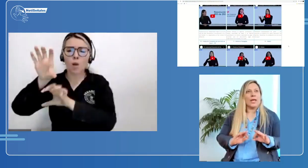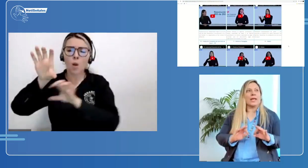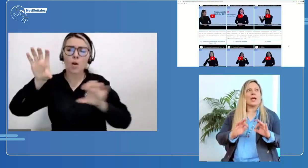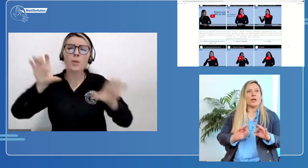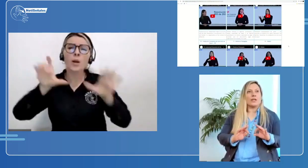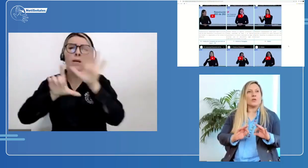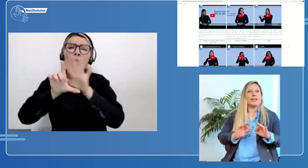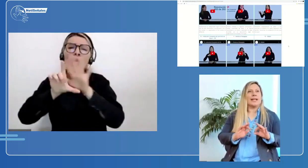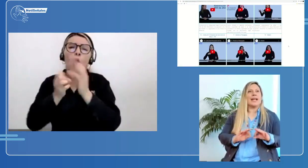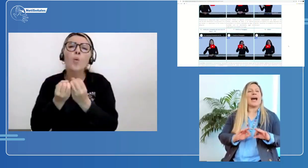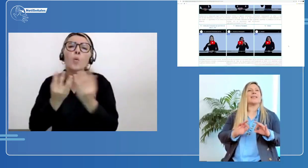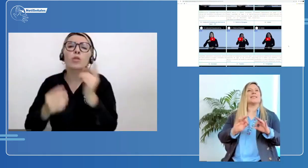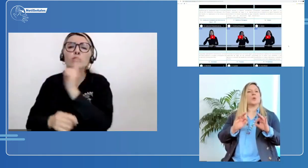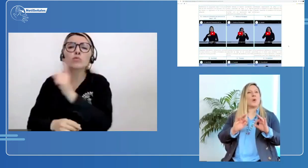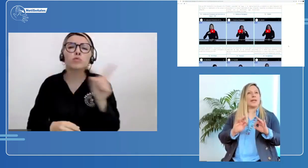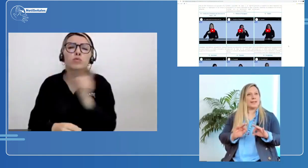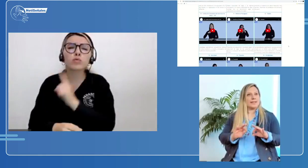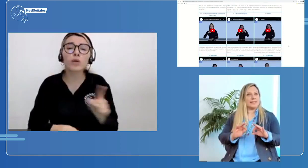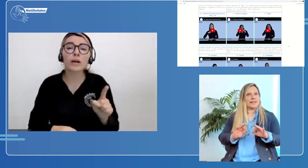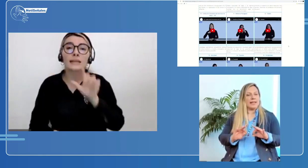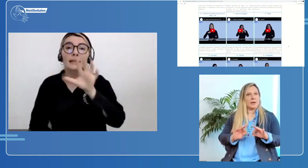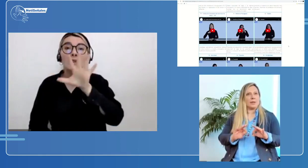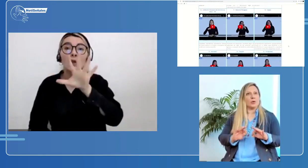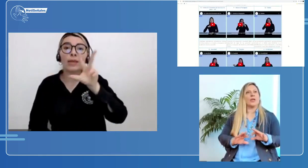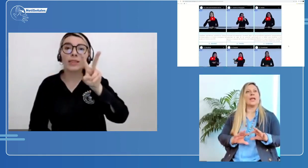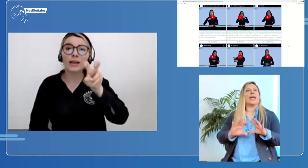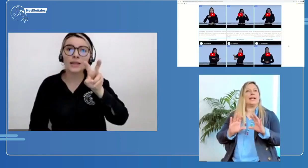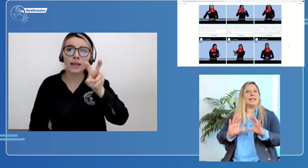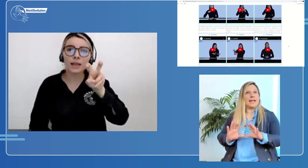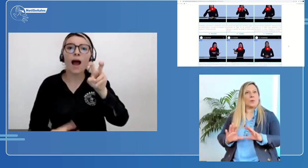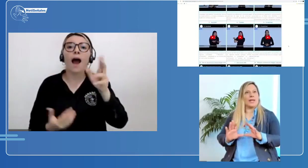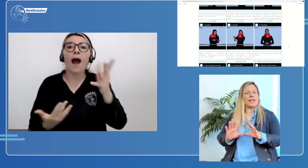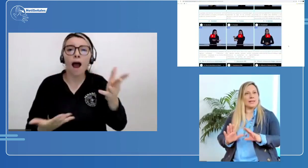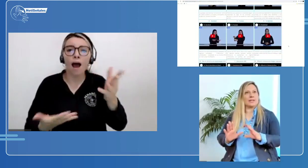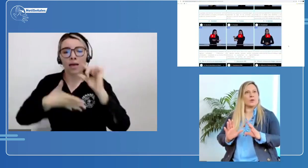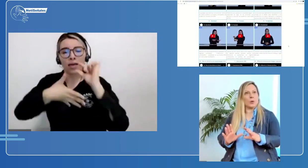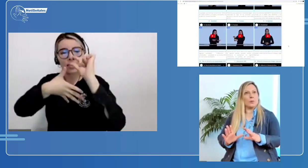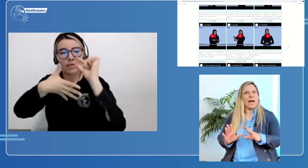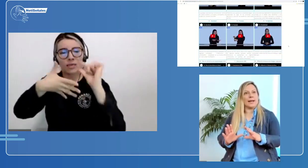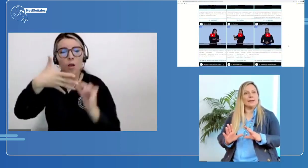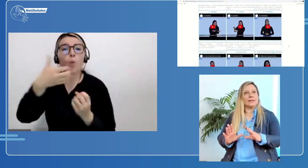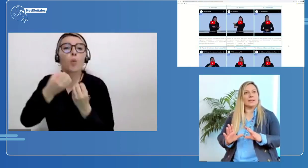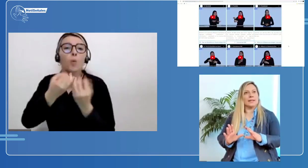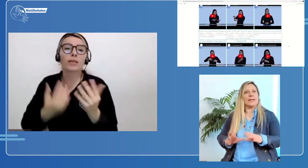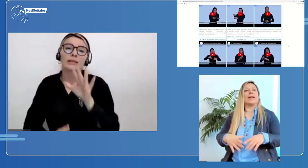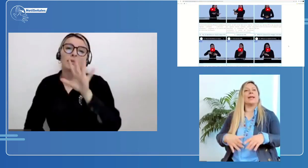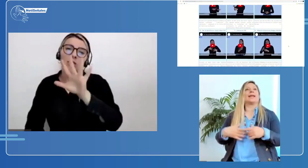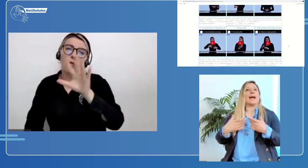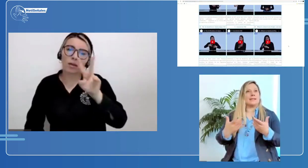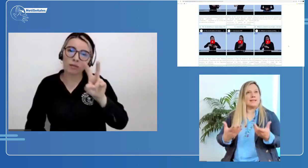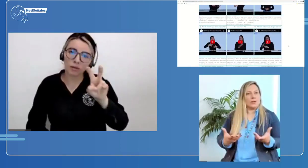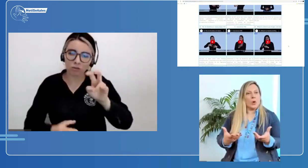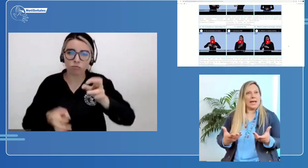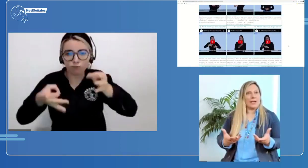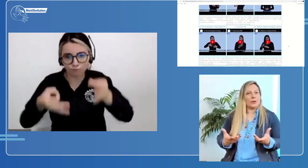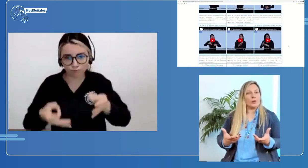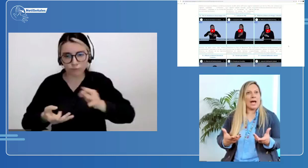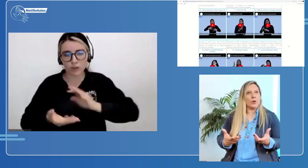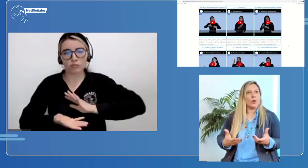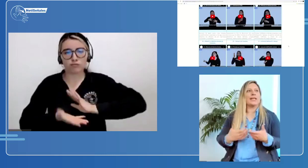que corresponden a 57 términos en lengua de señas colombiana, que han sido el resultado de